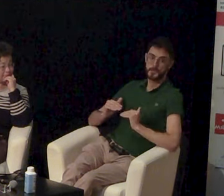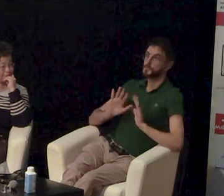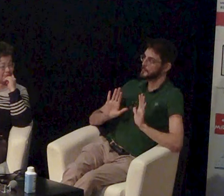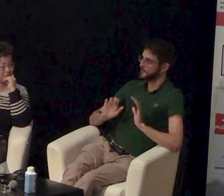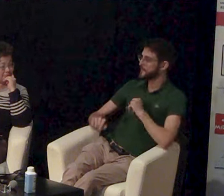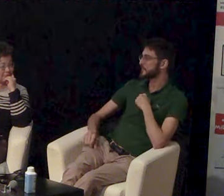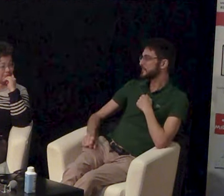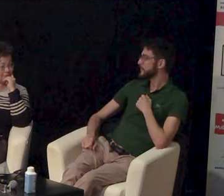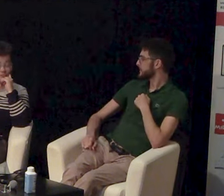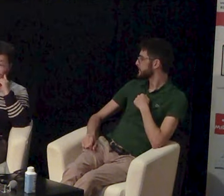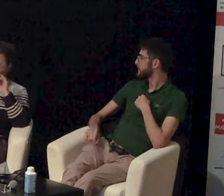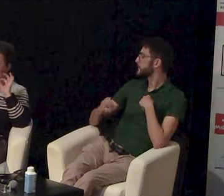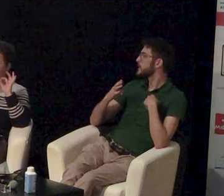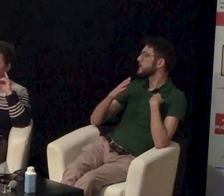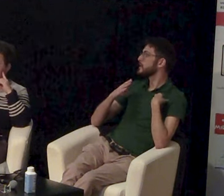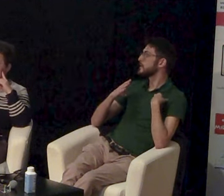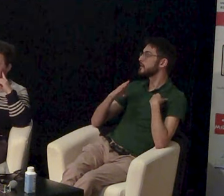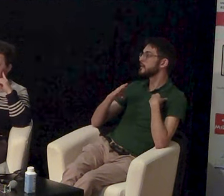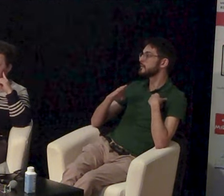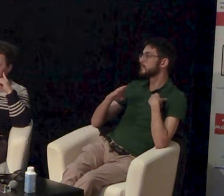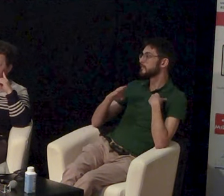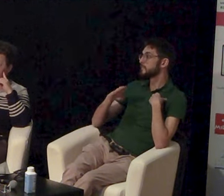très compliqué, il y a beaucoup d'impasses,